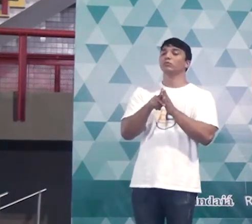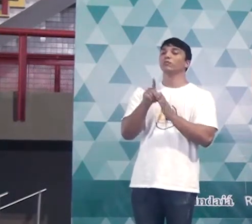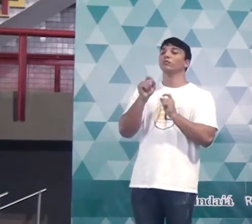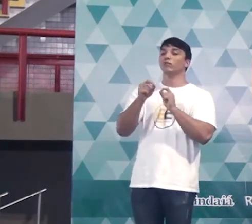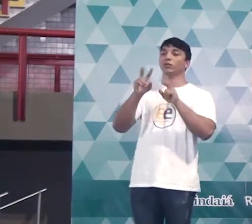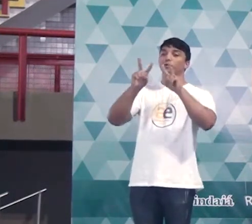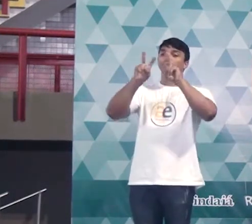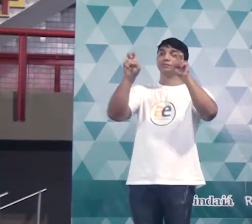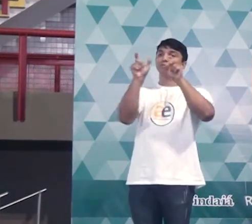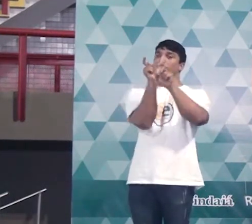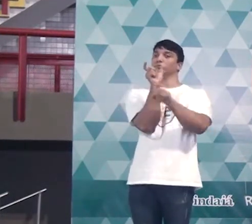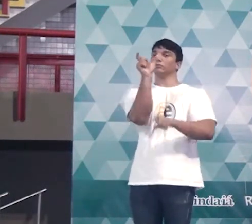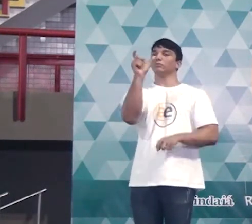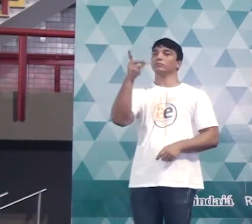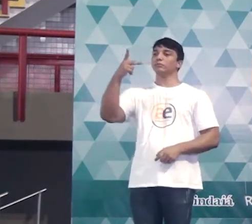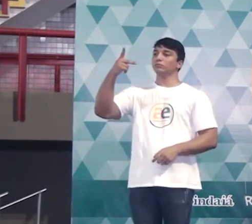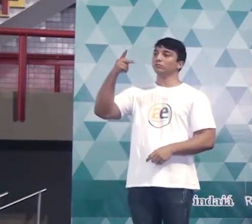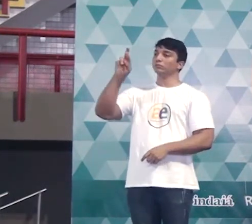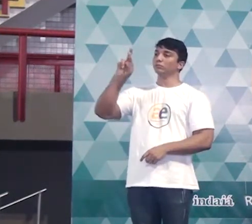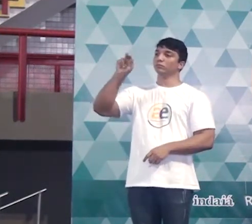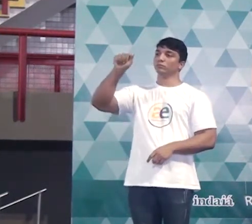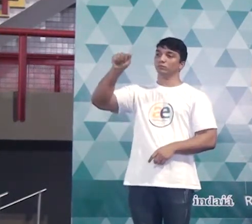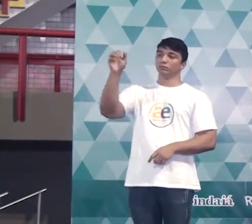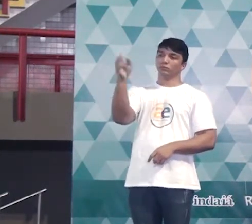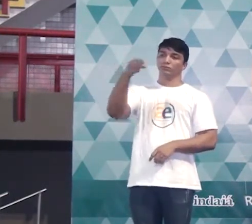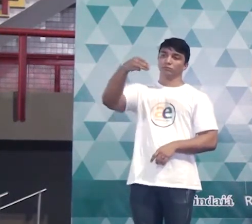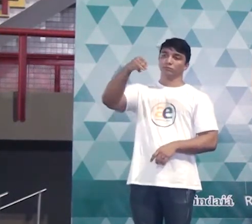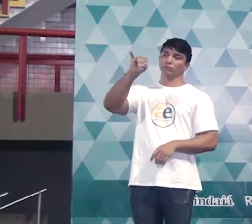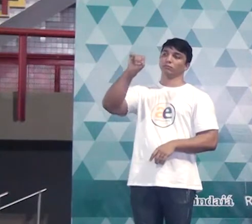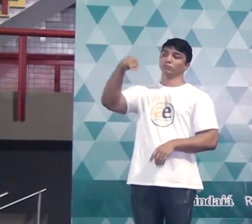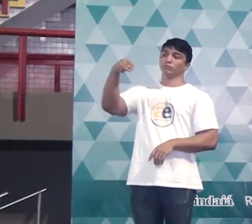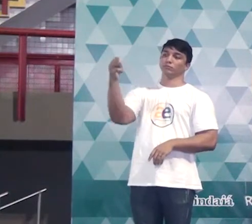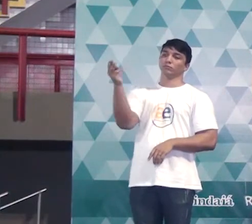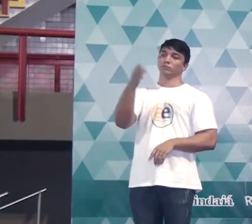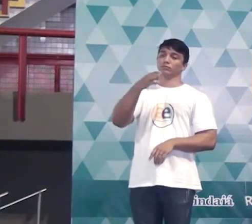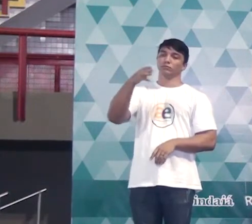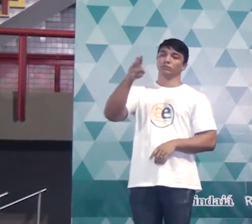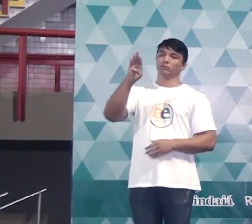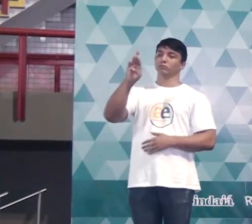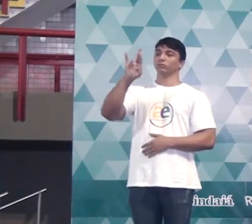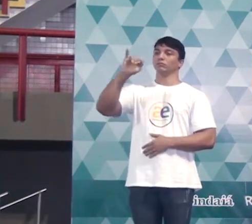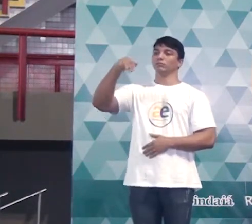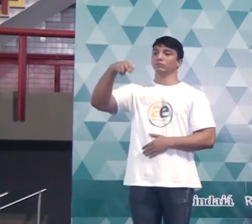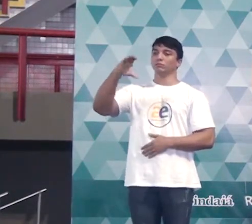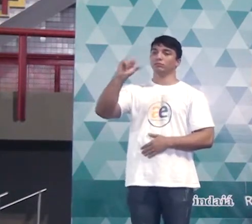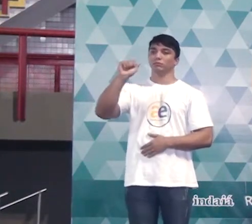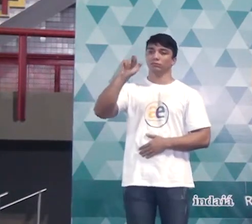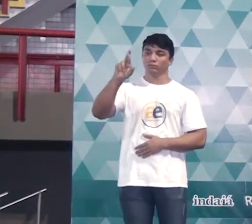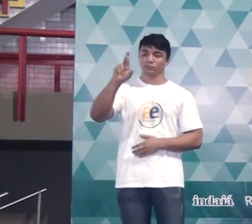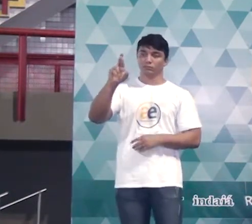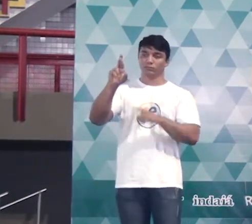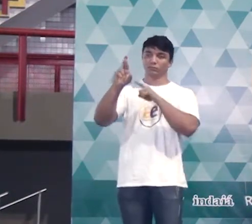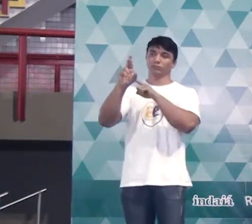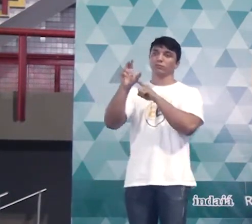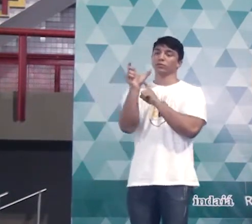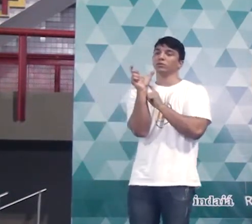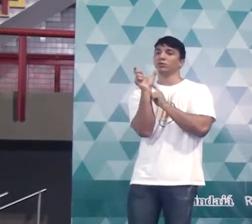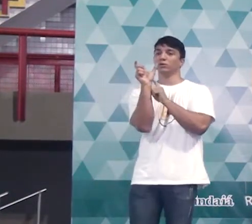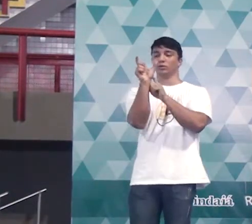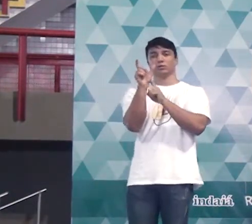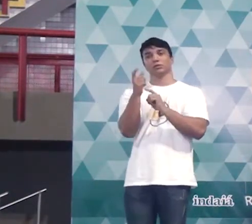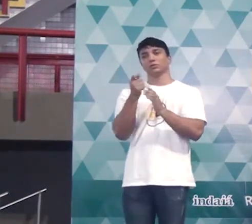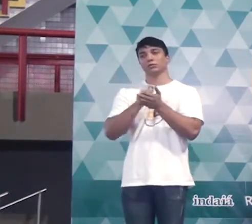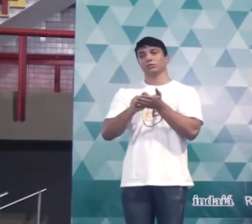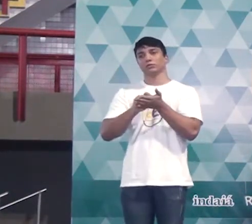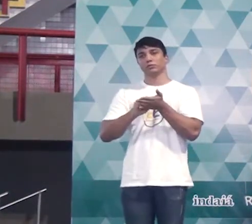título "Pra mim brincar". Pra mim brincar. A pessoa que quer escrever esse